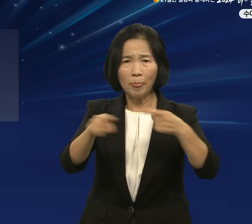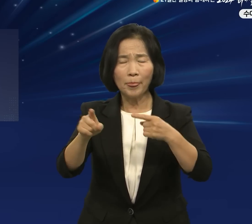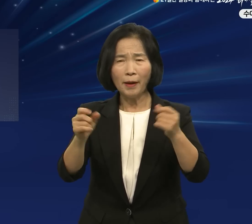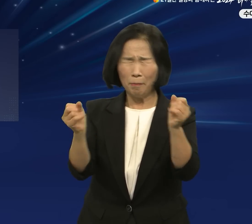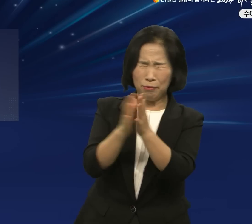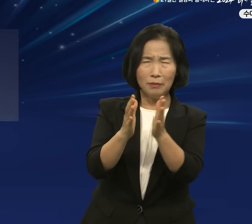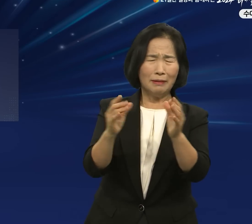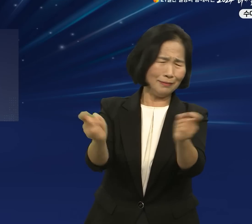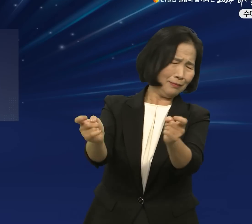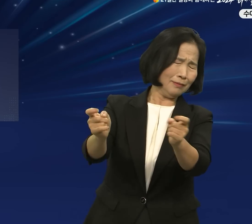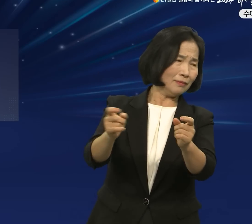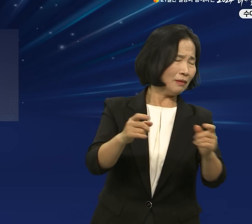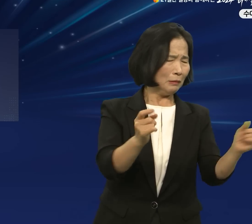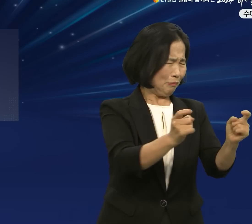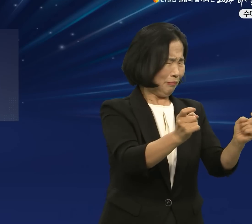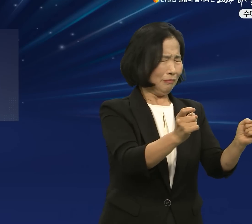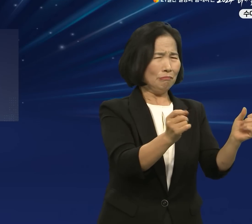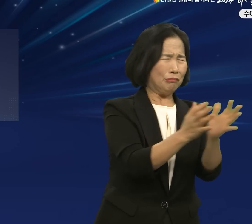싸웁니다.